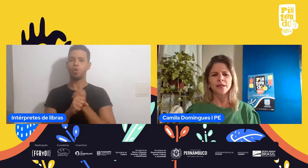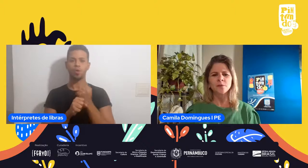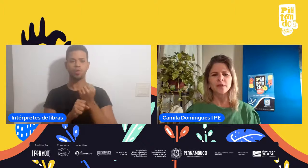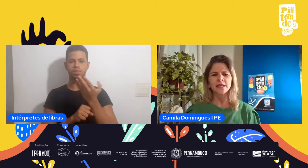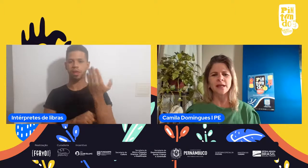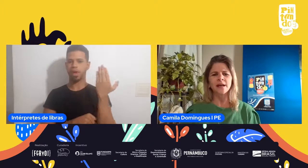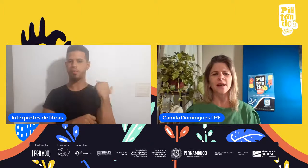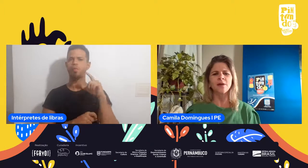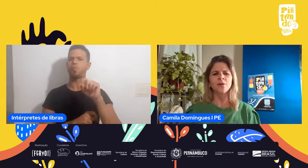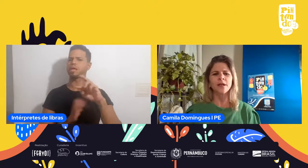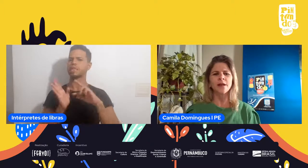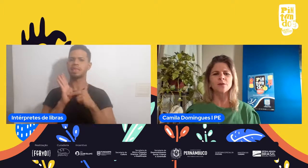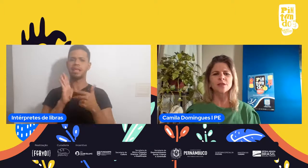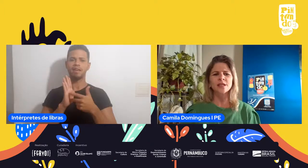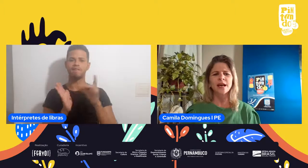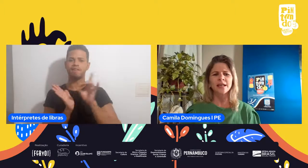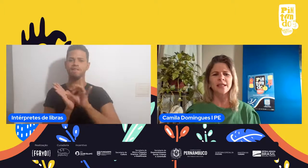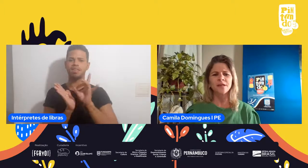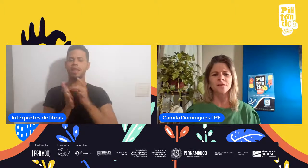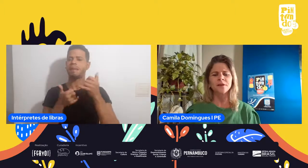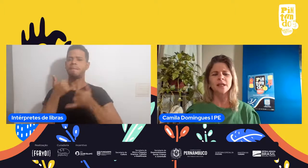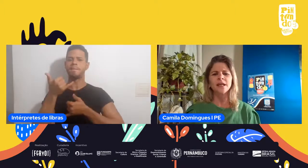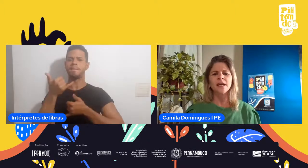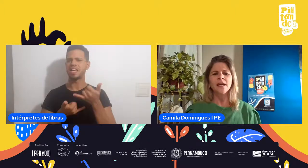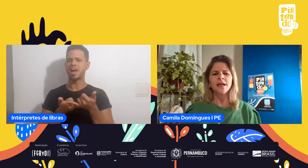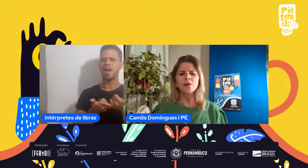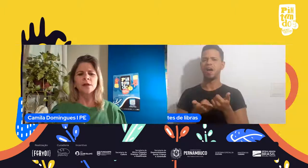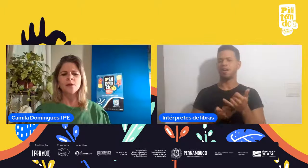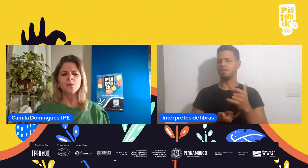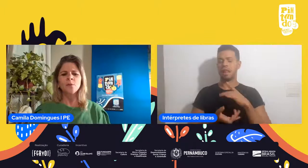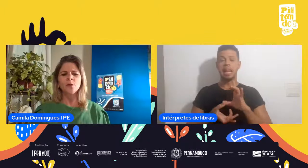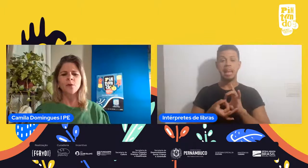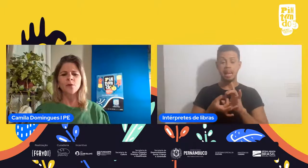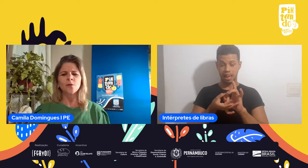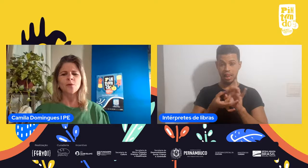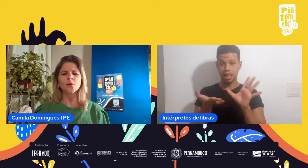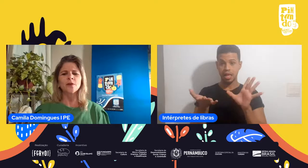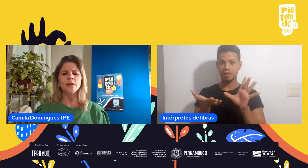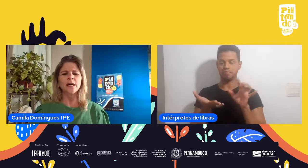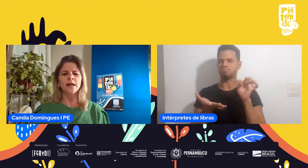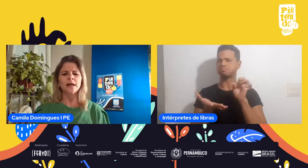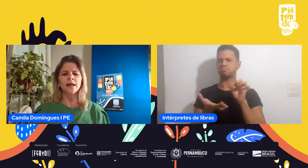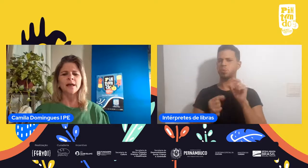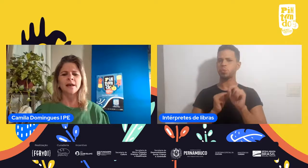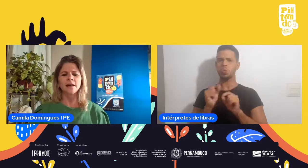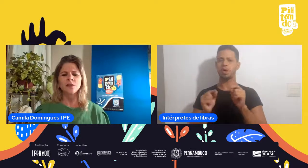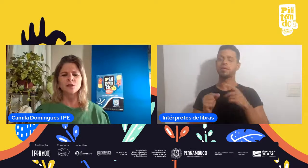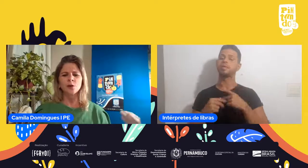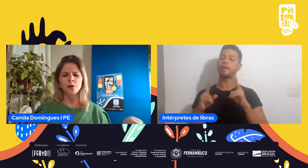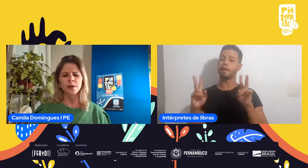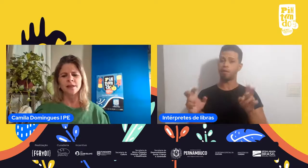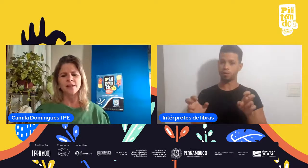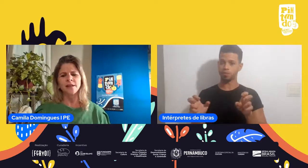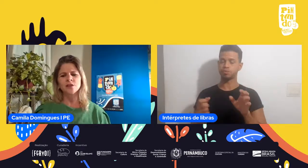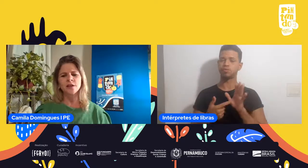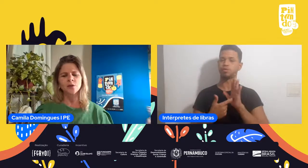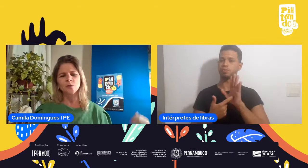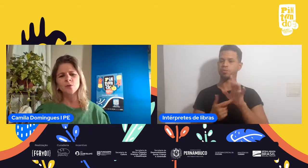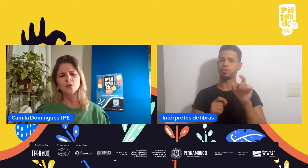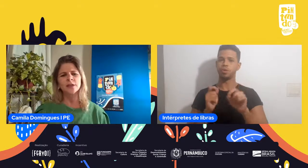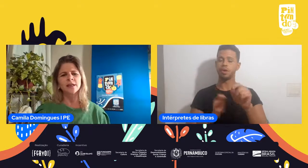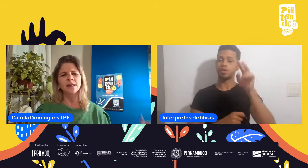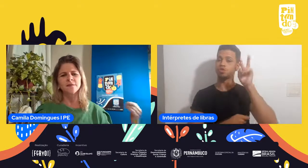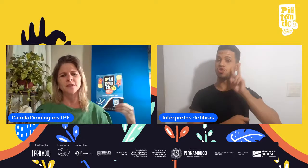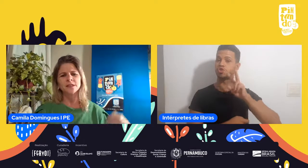é realmente o brincar, o que é o estar livre... Eu trago um pouco da história, né? Desde